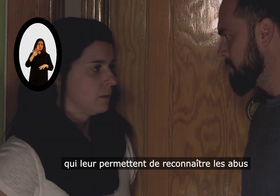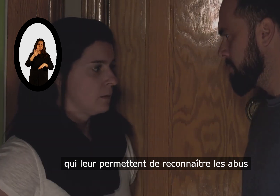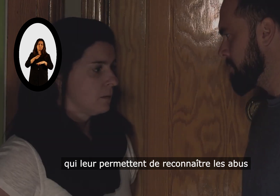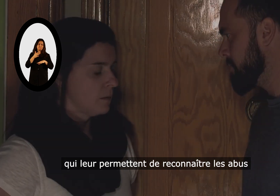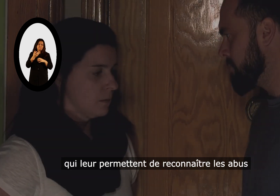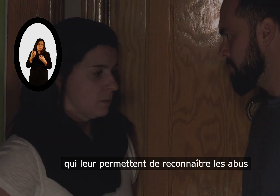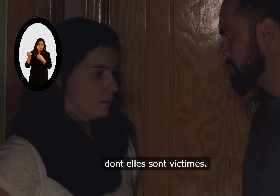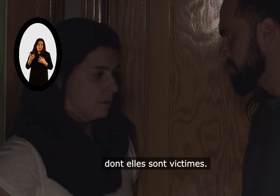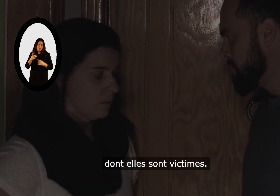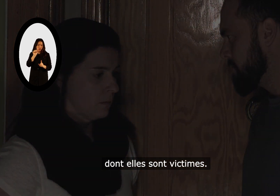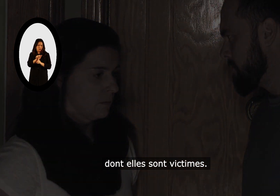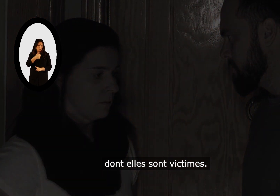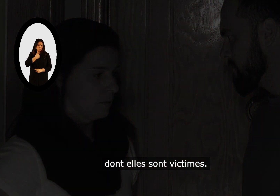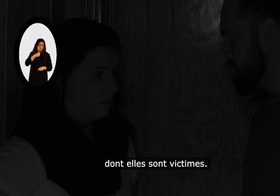reconnaître les abus dont elles sont victimes.